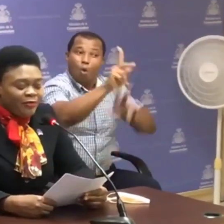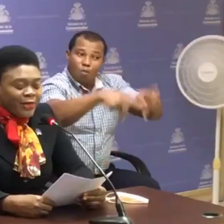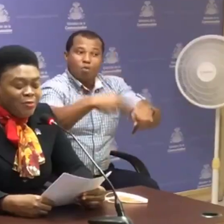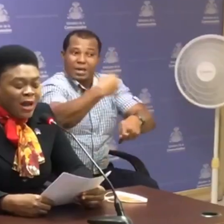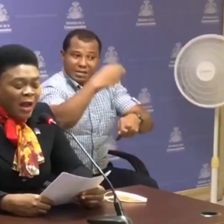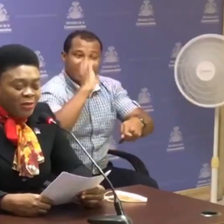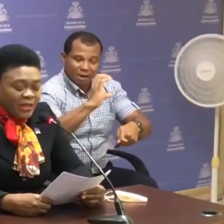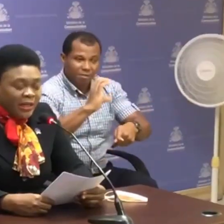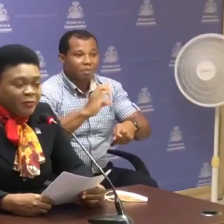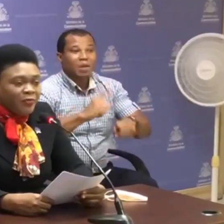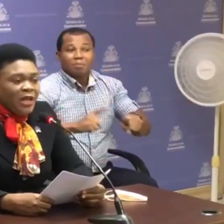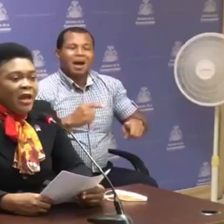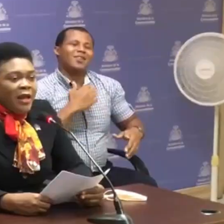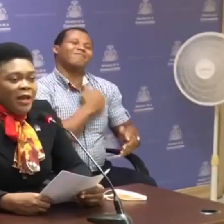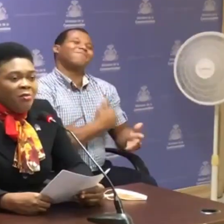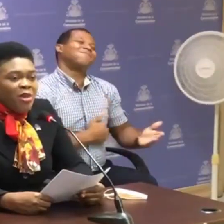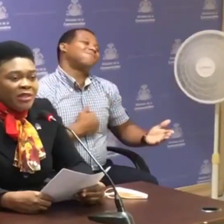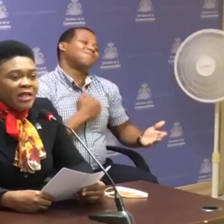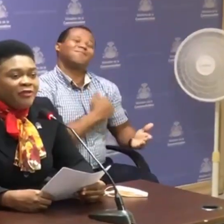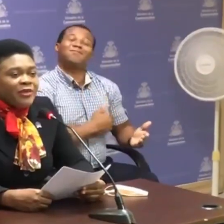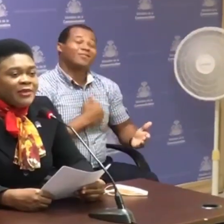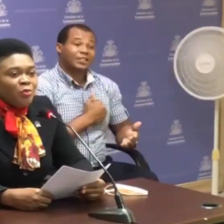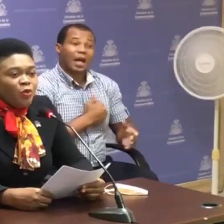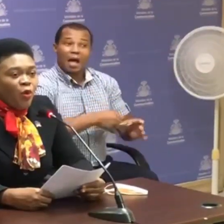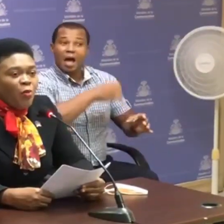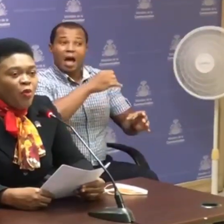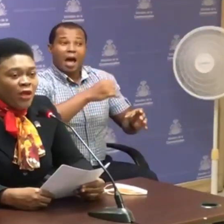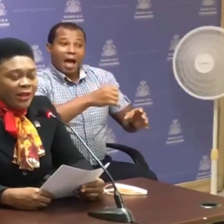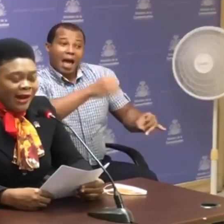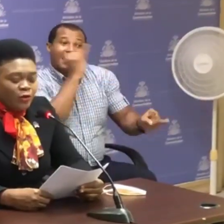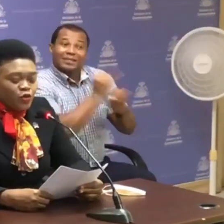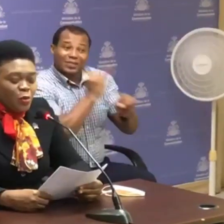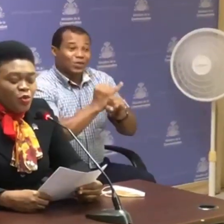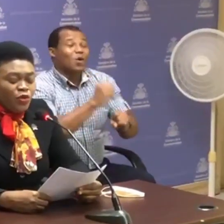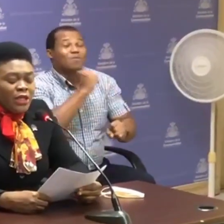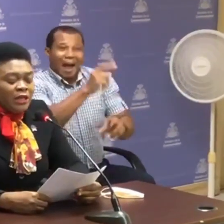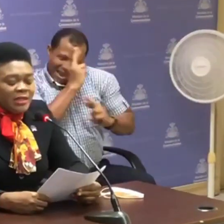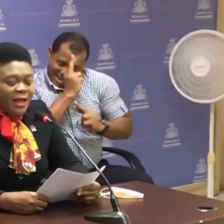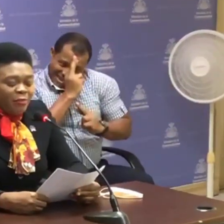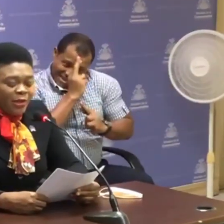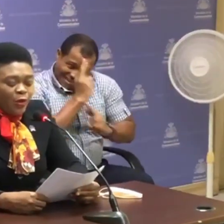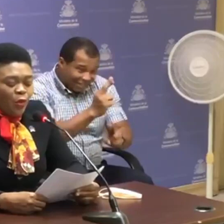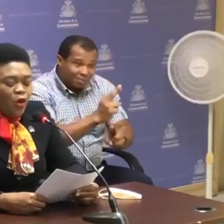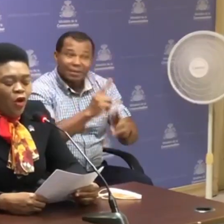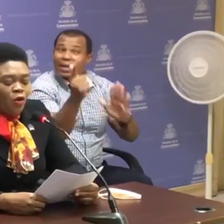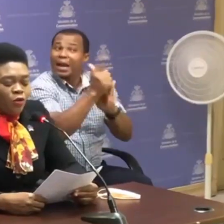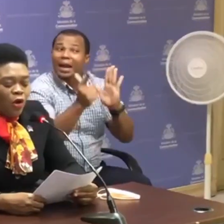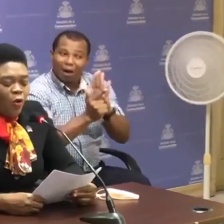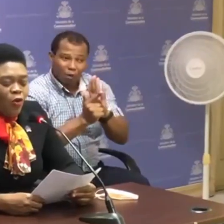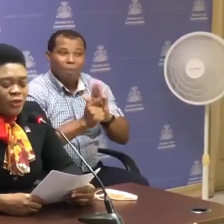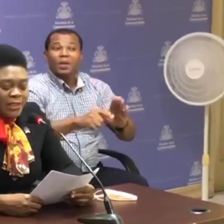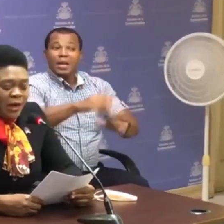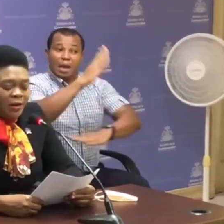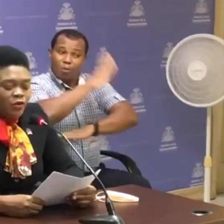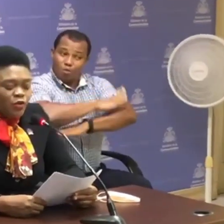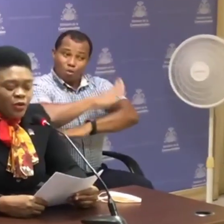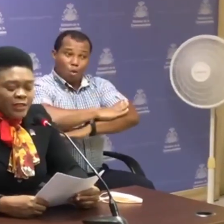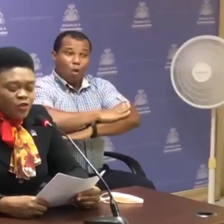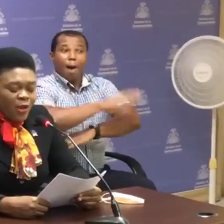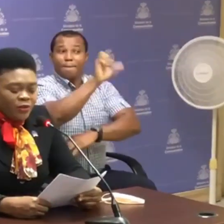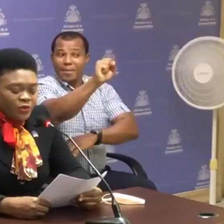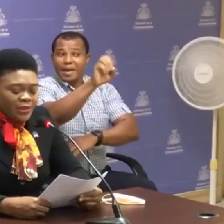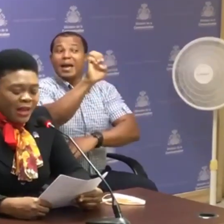li pas vraiment appliqué. Et BCF qui c'est bureau pour intégration moun qui handicapé yo, donc conscient